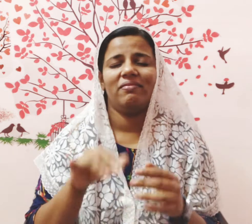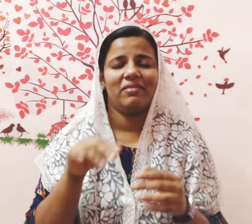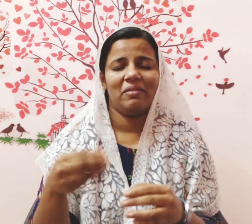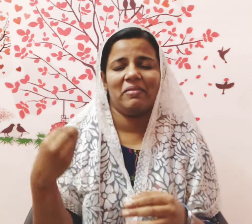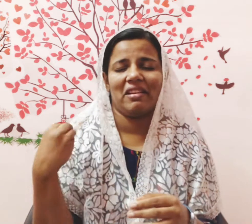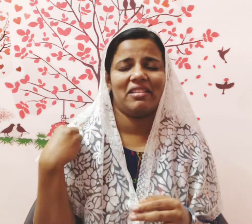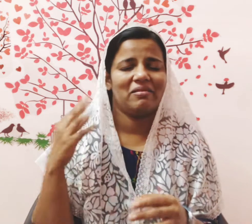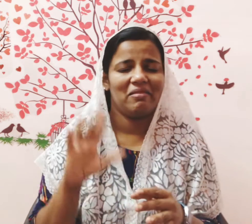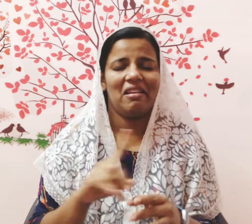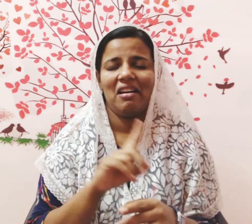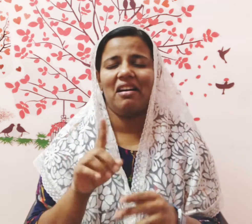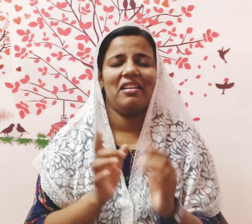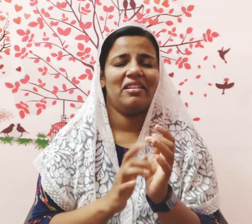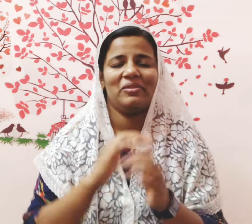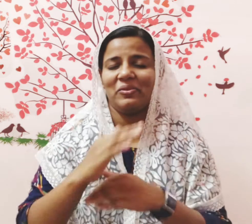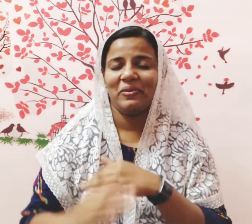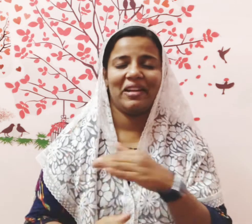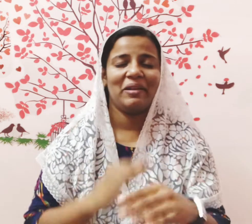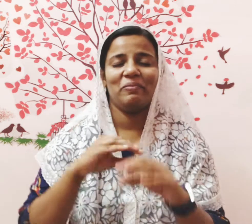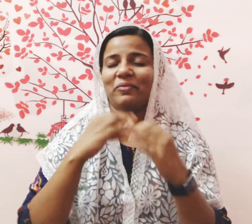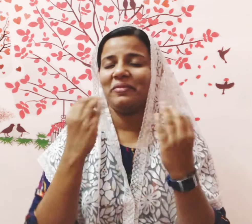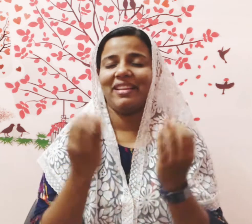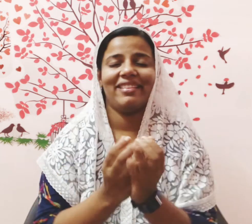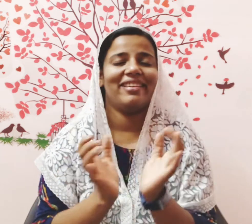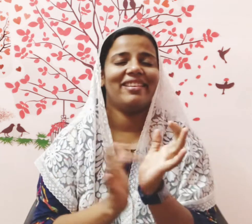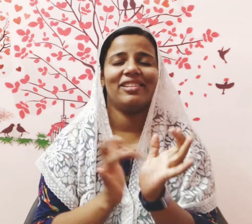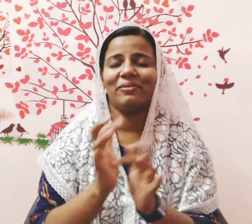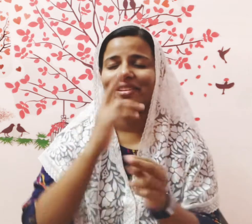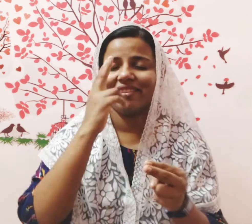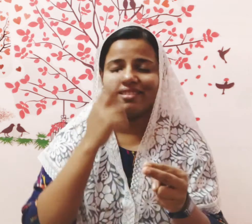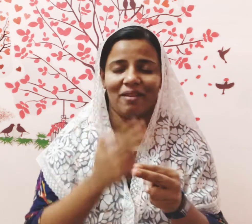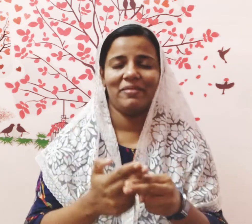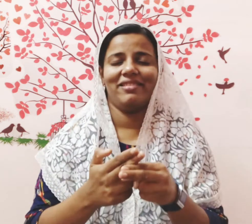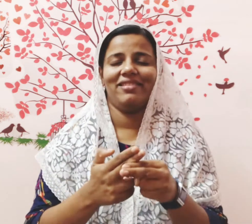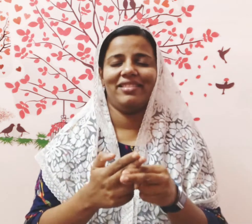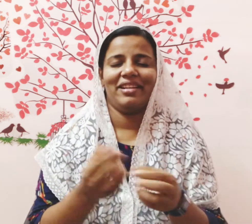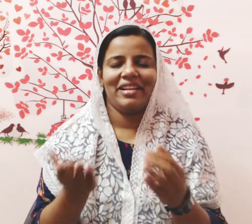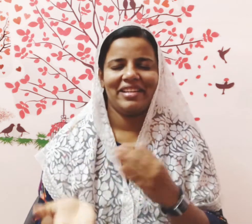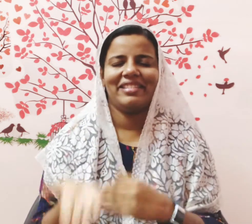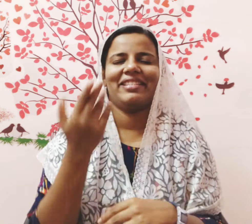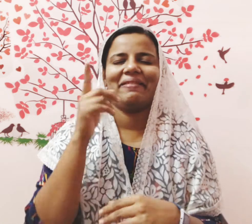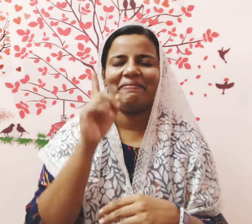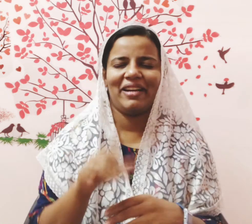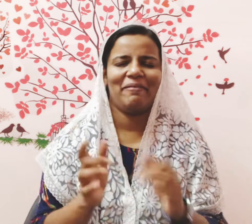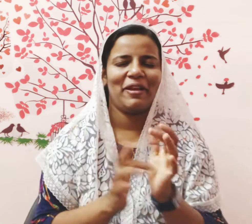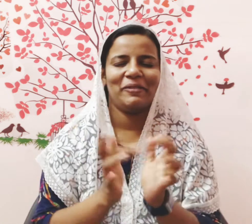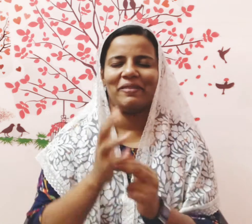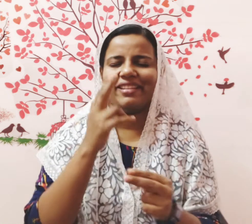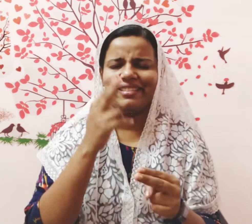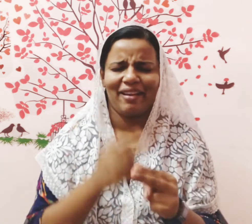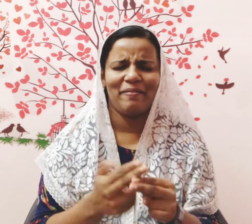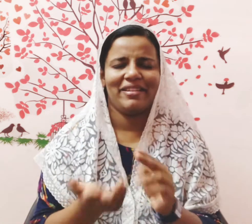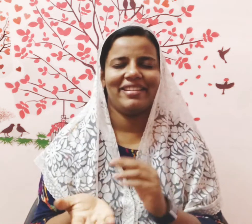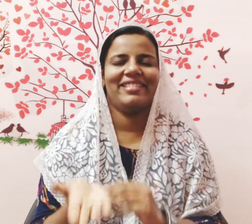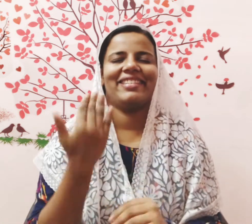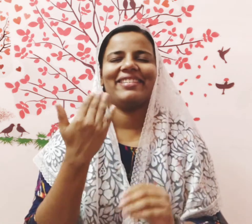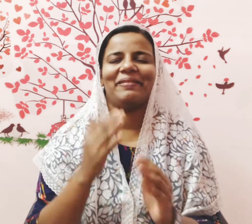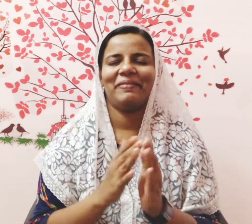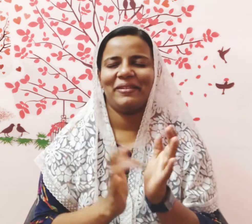പ്രിയപ്പെട്ടവർ, ഇന്ന് പകൽക്കാലം സ്വർഗത്തിനും ഭൂമിക്കുന്നാഥനായ യേശുക്രിസ്തുവിൻ്റെ നാമത്തിൽ എഴുന്നേൽക്കട്ടെ, യേശുക്രിസ്തുവിൻ്റെ നാമത്തിൽ